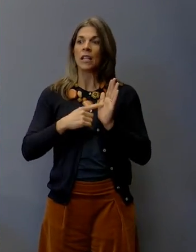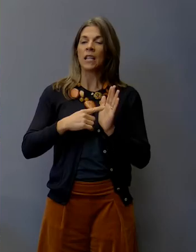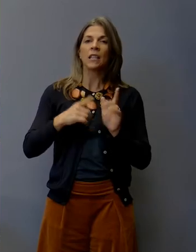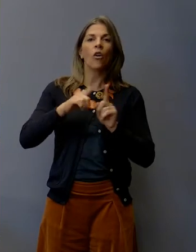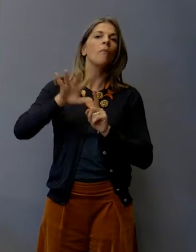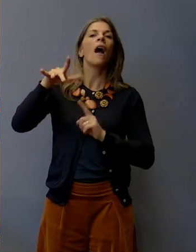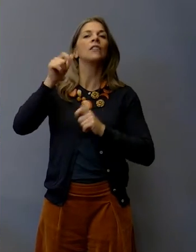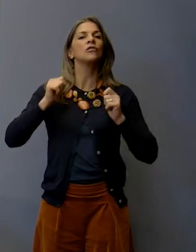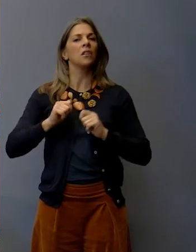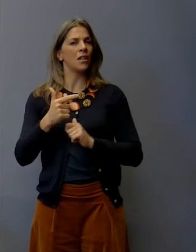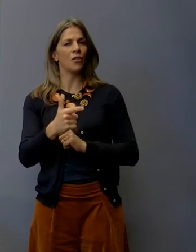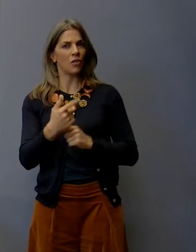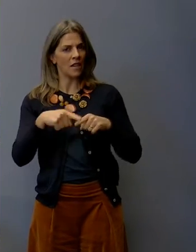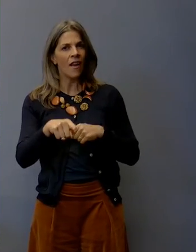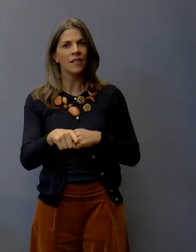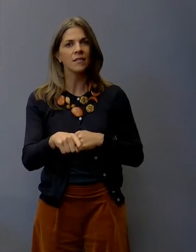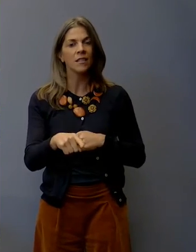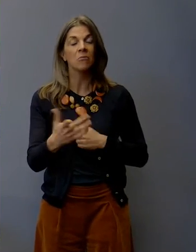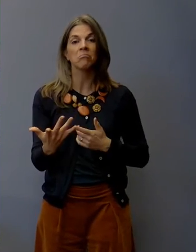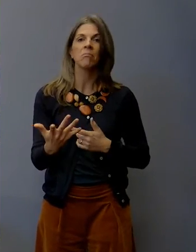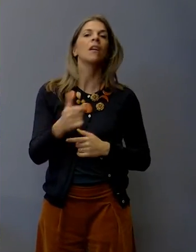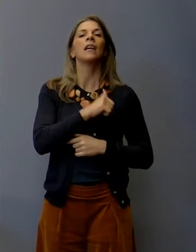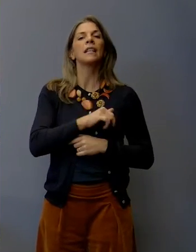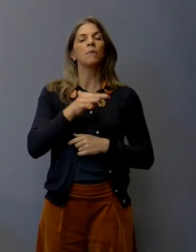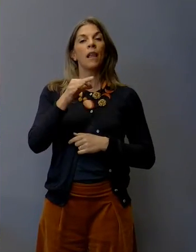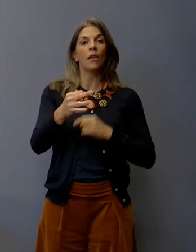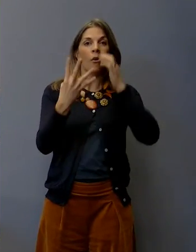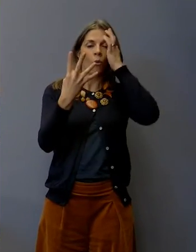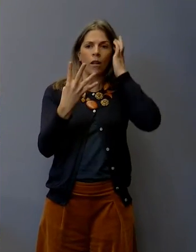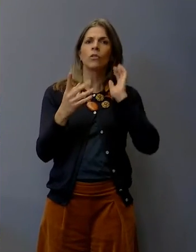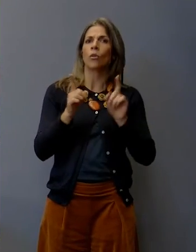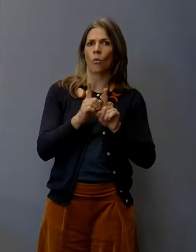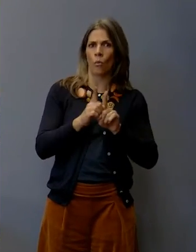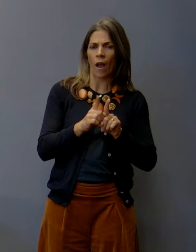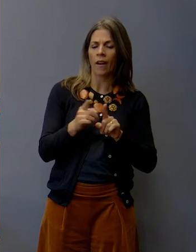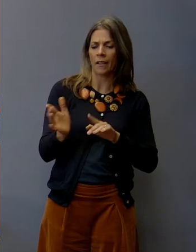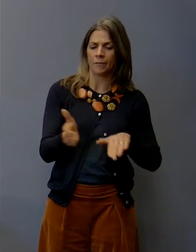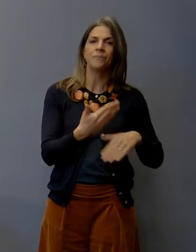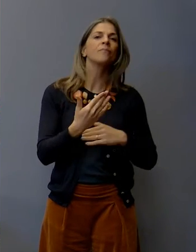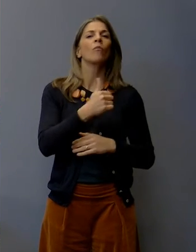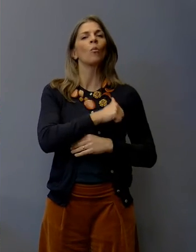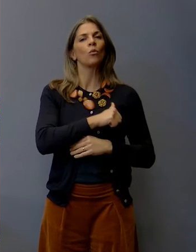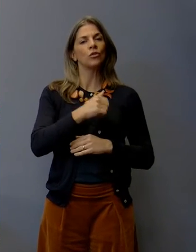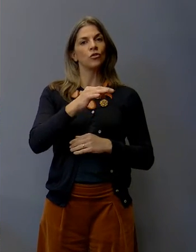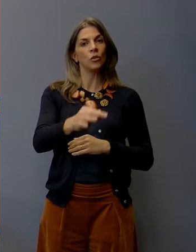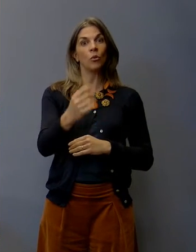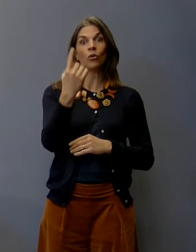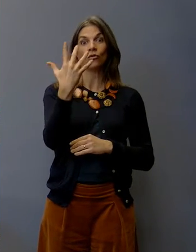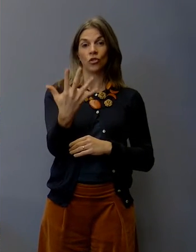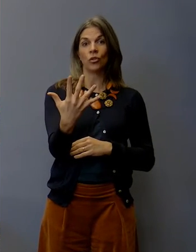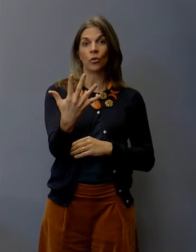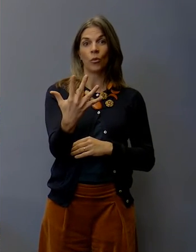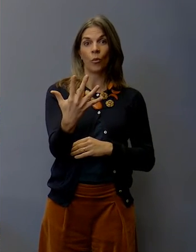iv anche vado di corsa perché i tempi il municipio ix municipio 5 dopo il